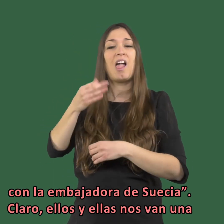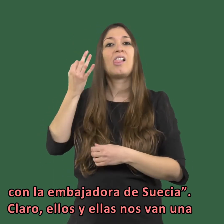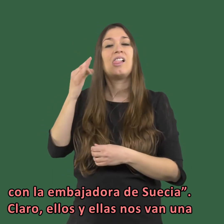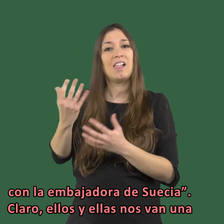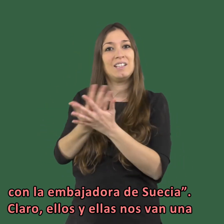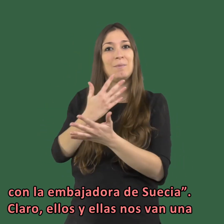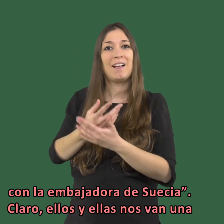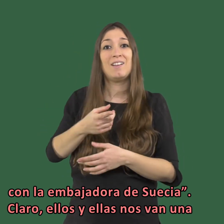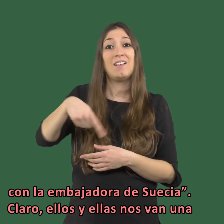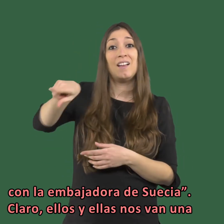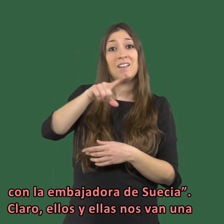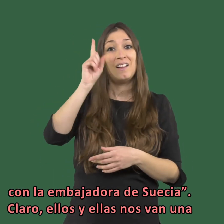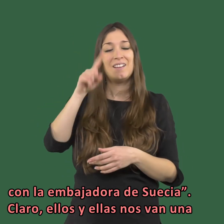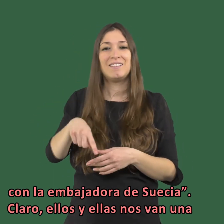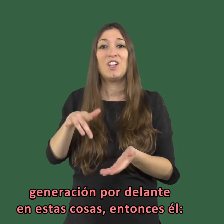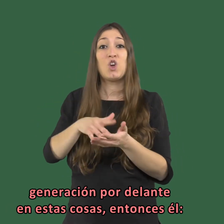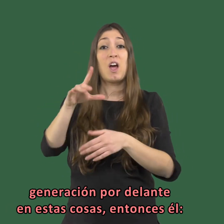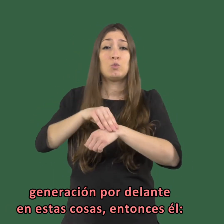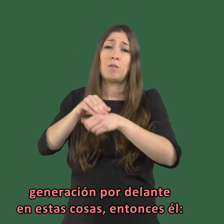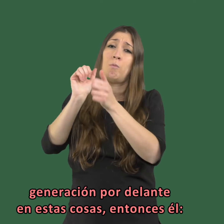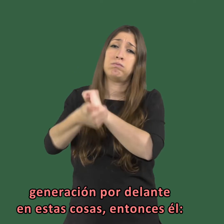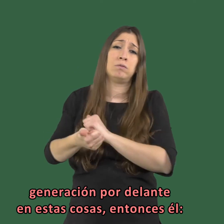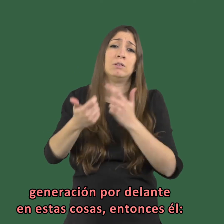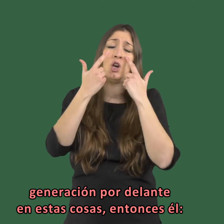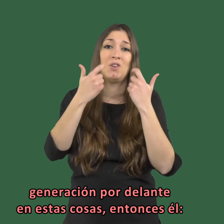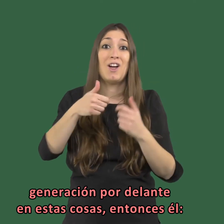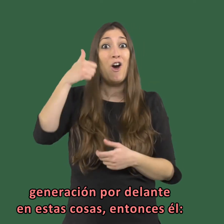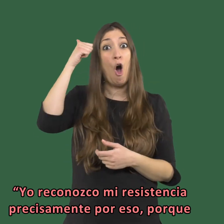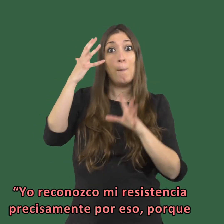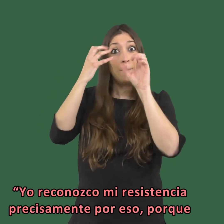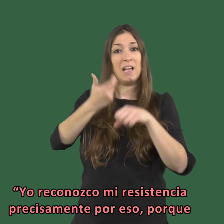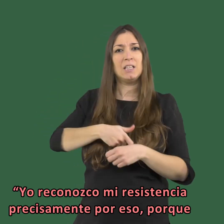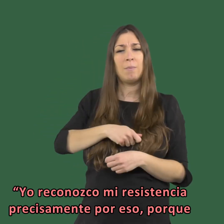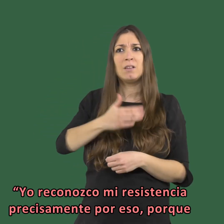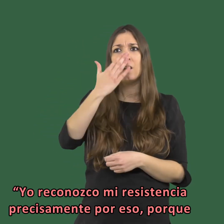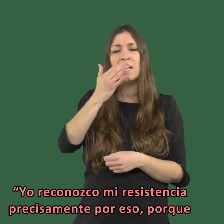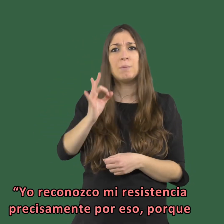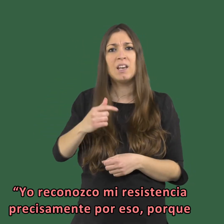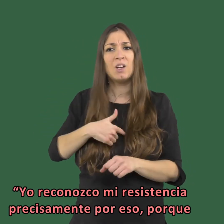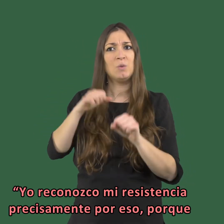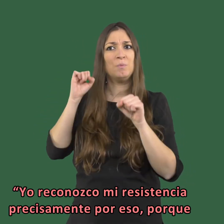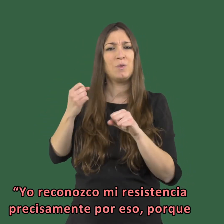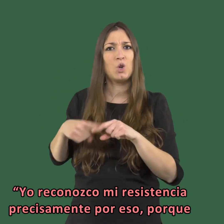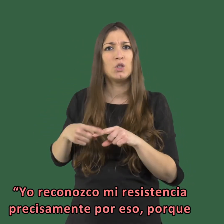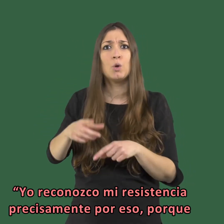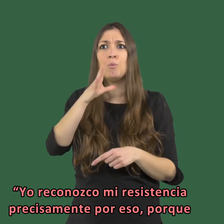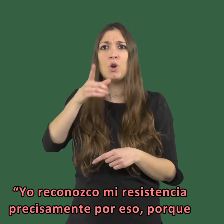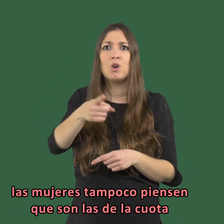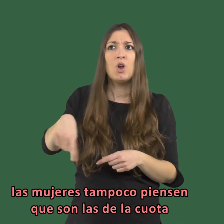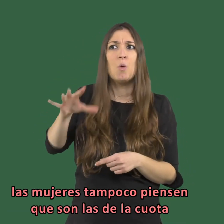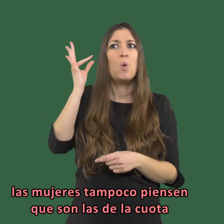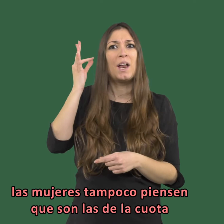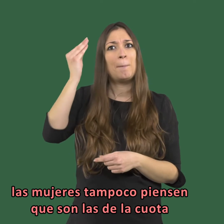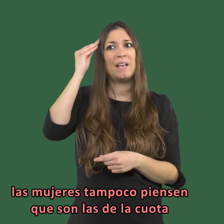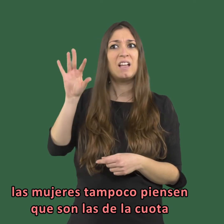Claro, ellos y ellas, ¿no? Van una generación por delante en estas cosas. Entonces él dice, yo reconozco mi resistencia precisamente por eso, ¿no? Porque las mujeres